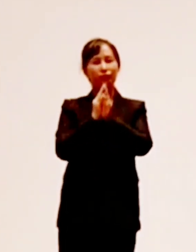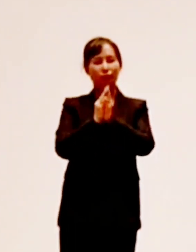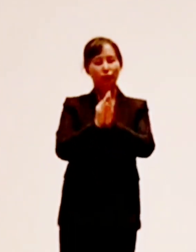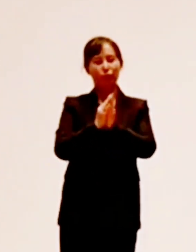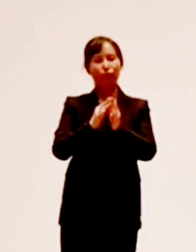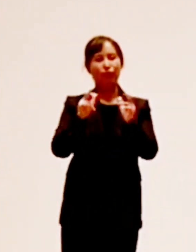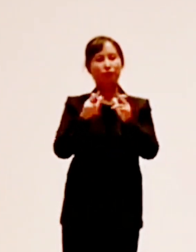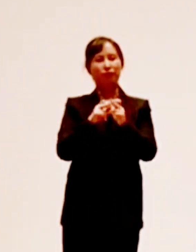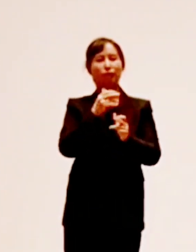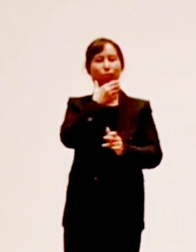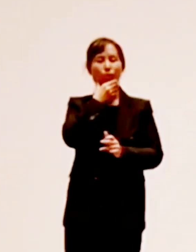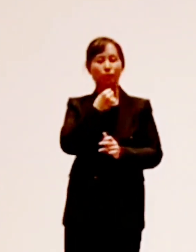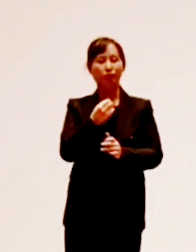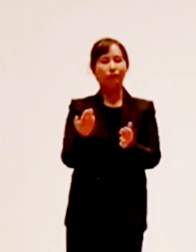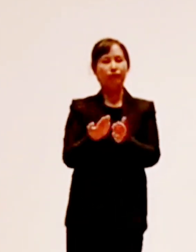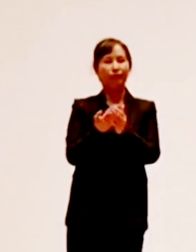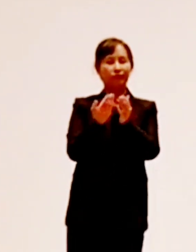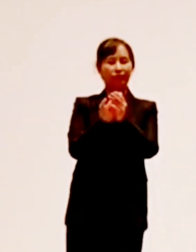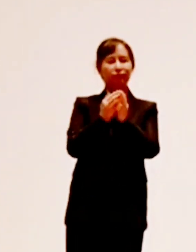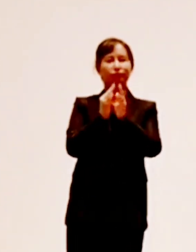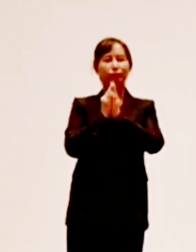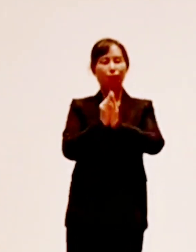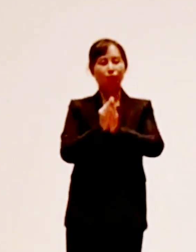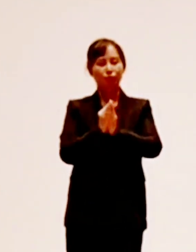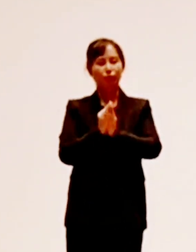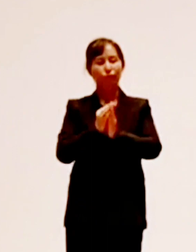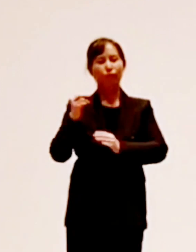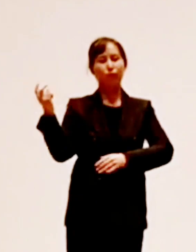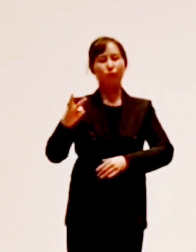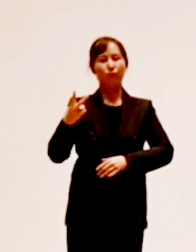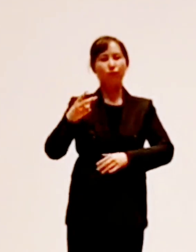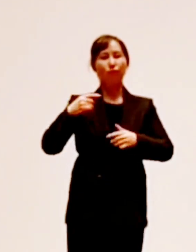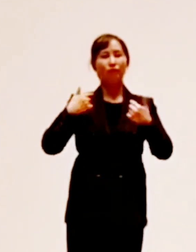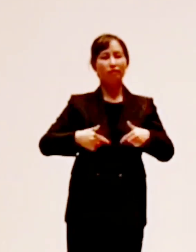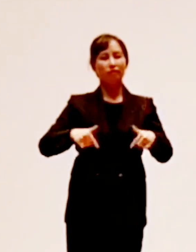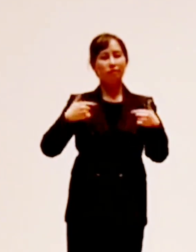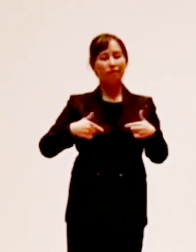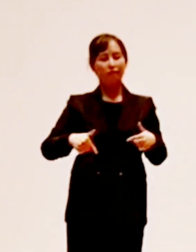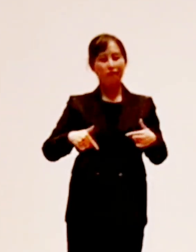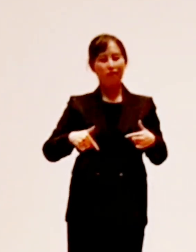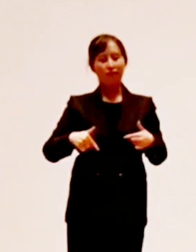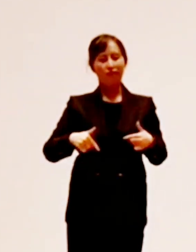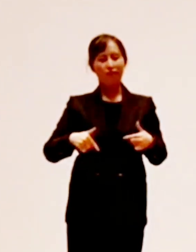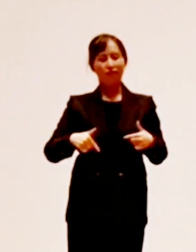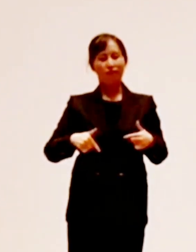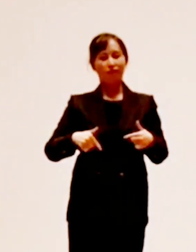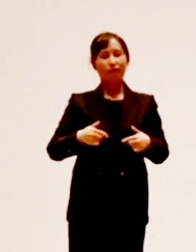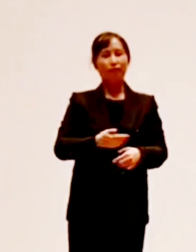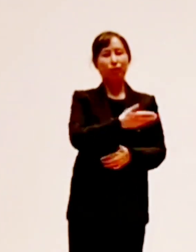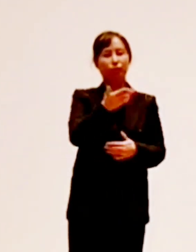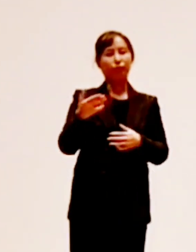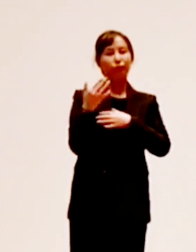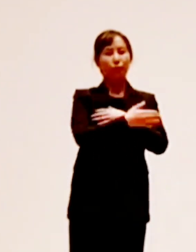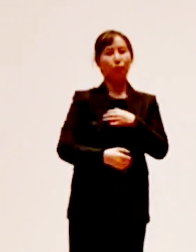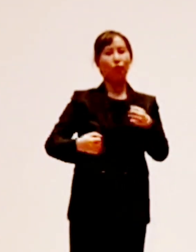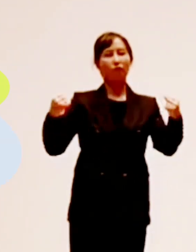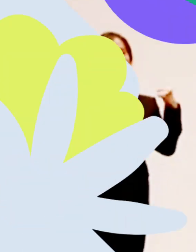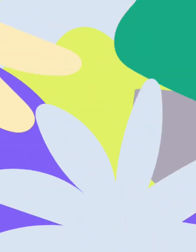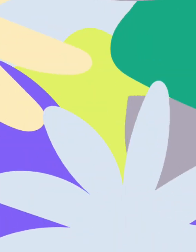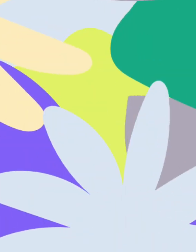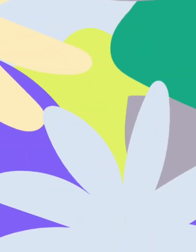장애인의 복지는 향상 된다고 믿고 또 항상 여러분들